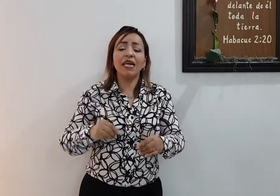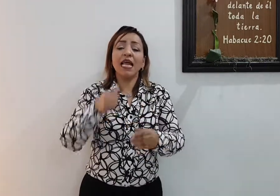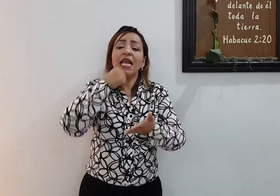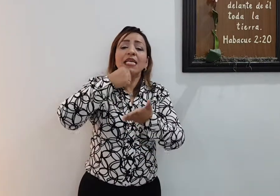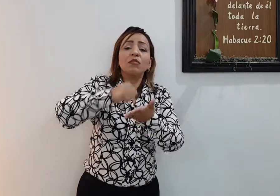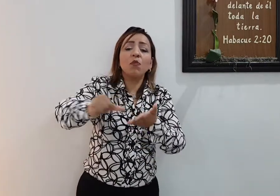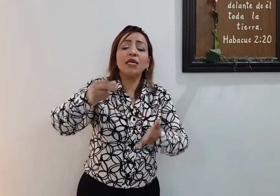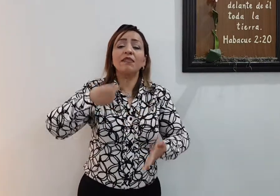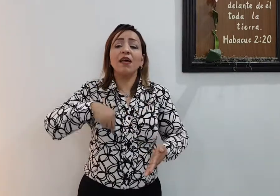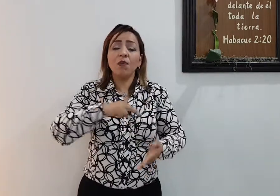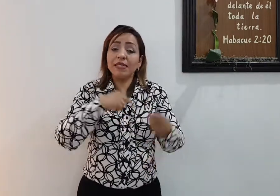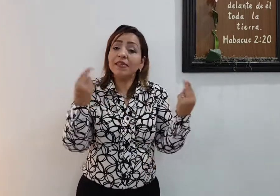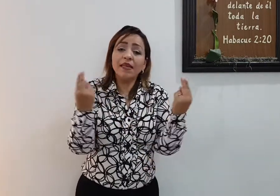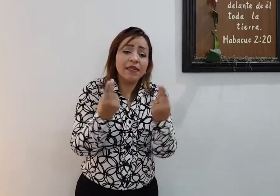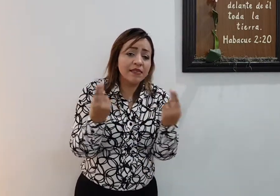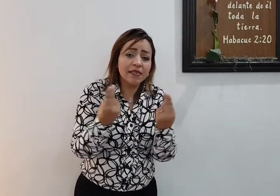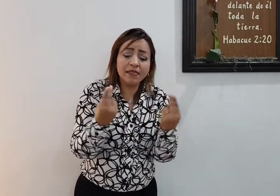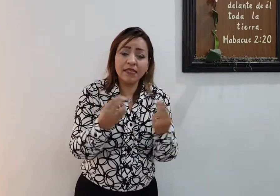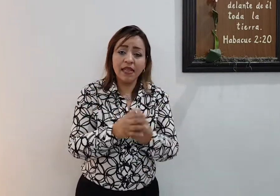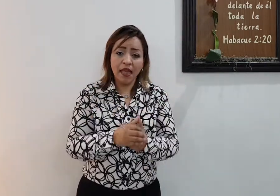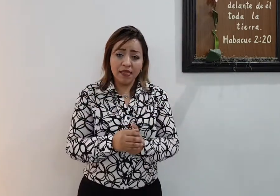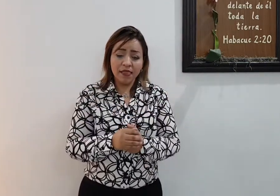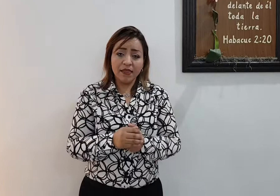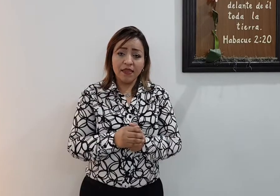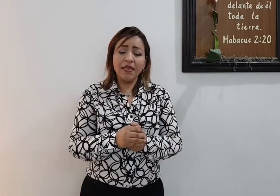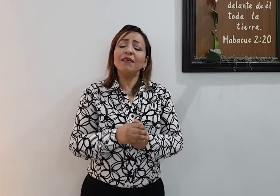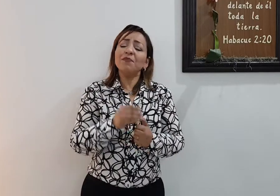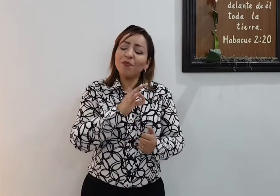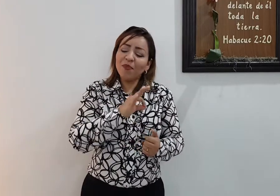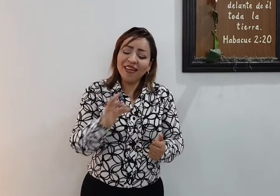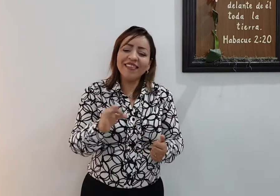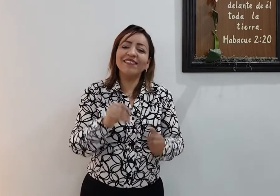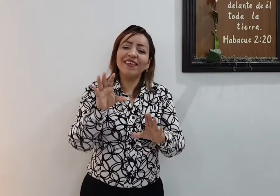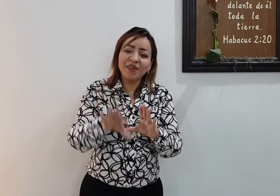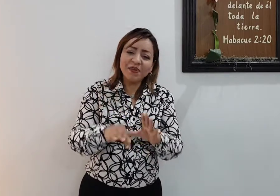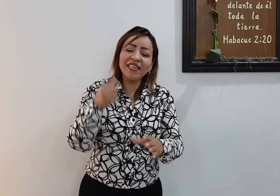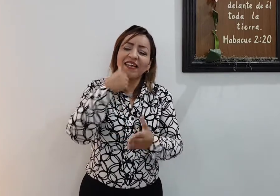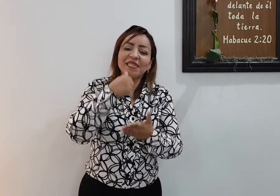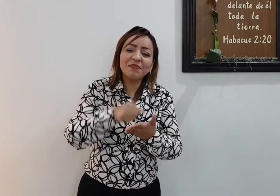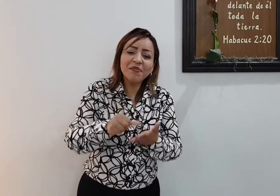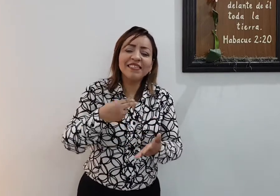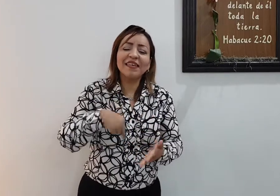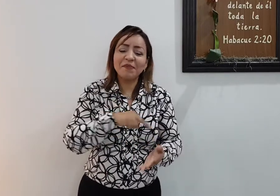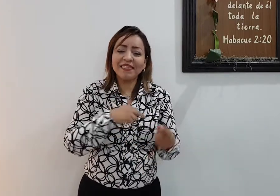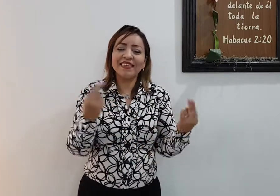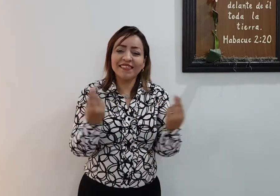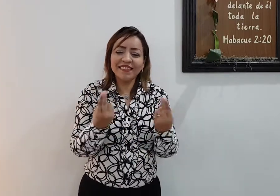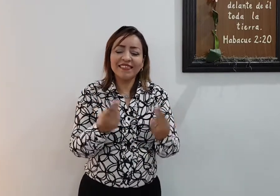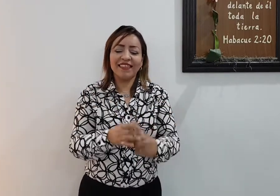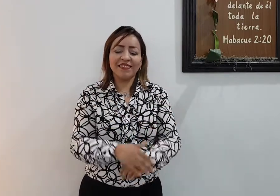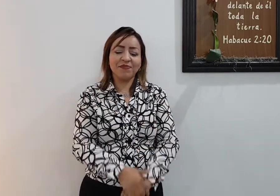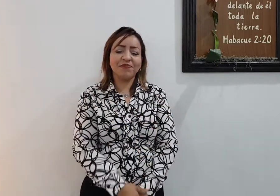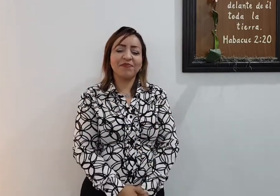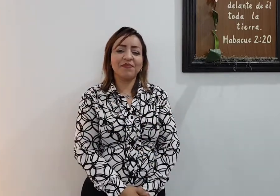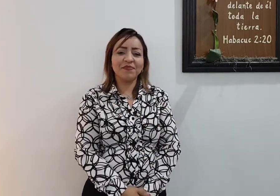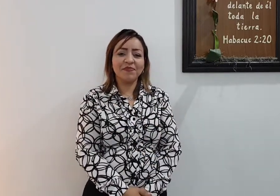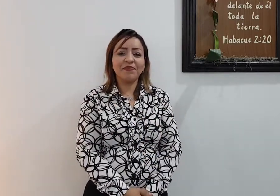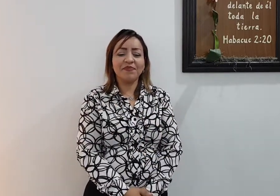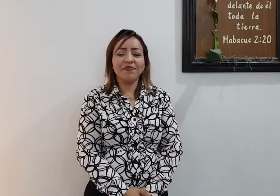sea. Yo sé que todos siempre tenemos alguna petición delante de Dios, hermano. Algunos es familiar, para